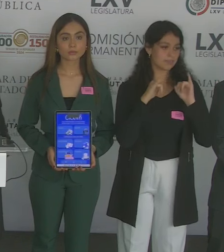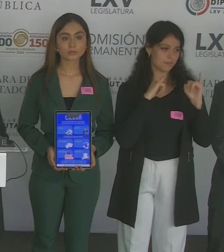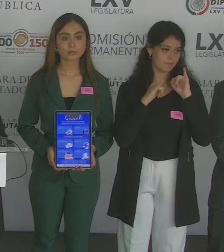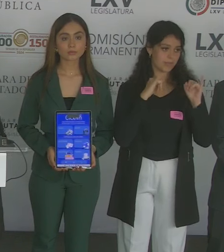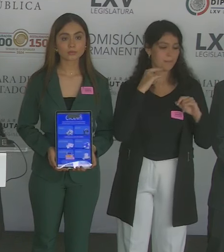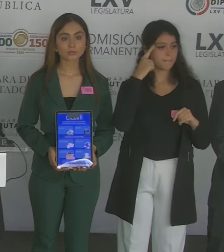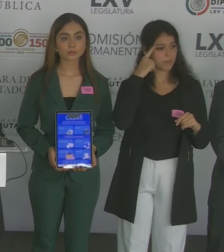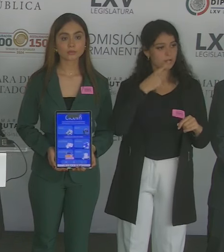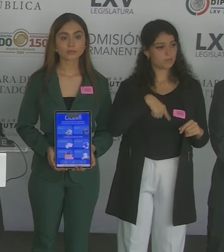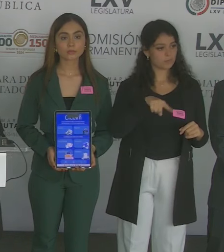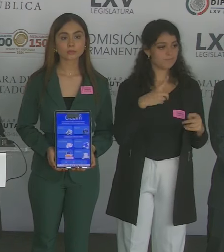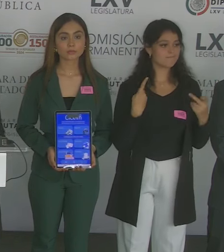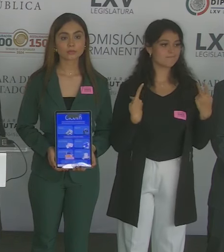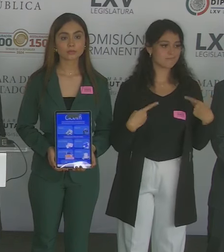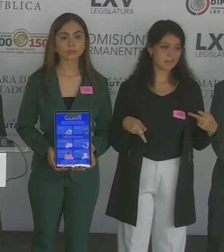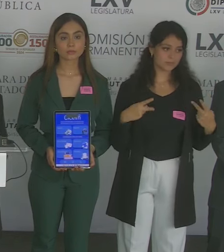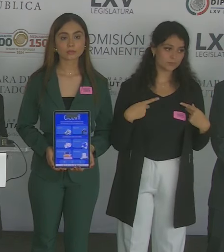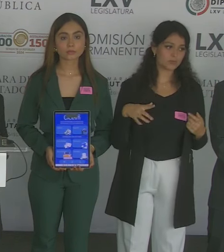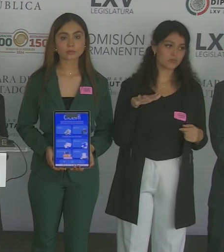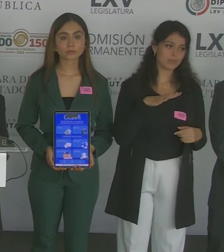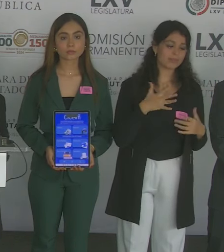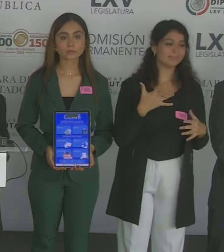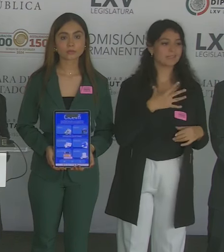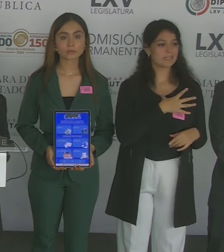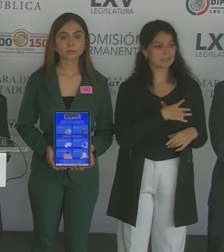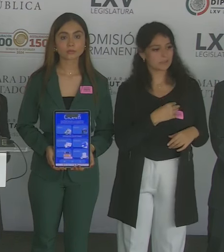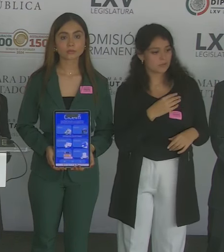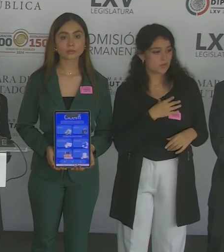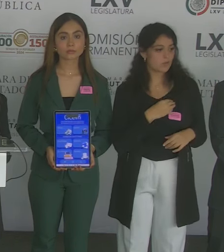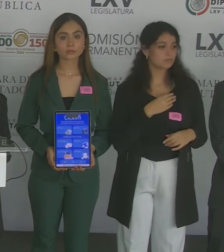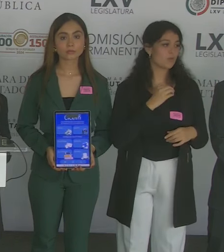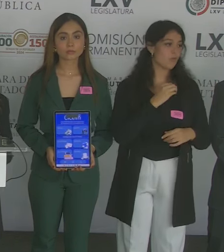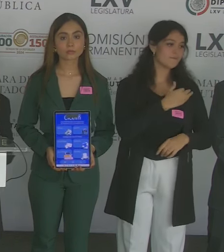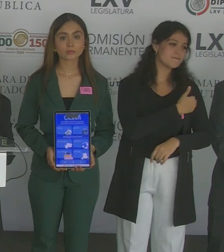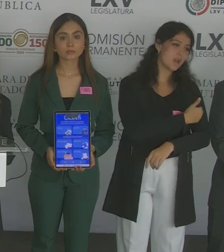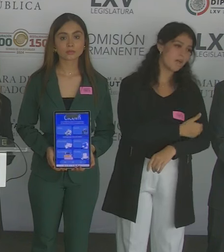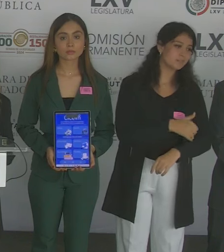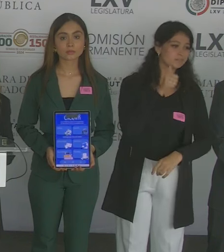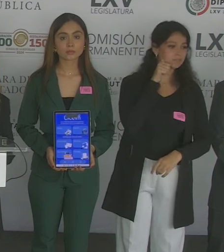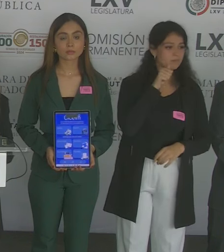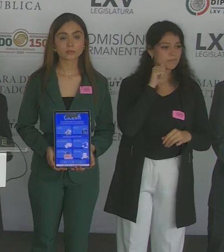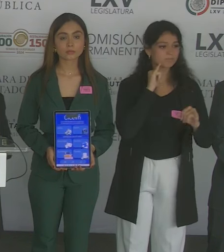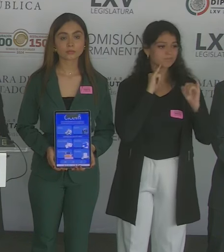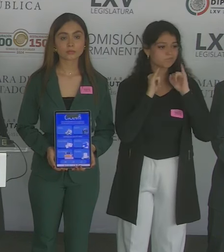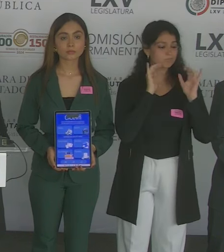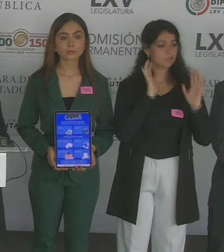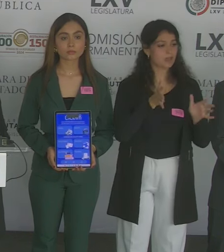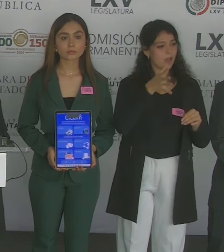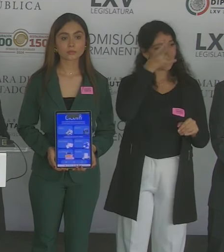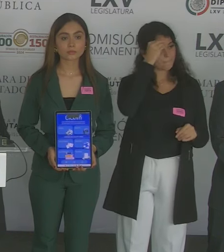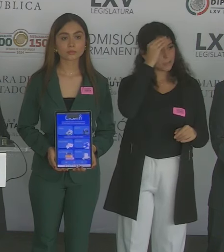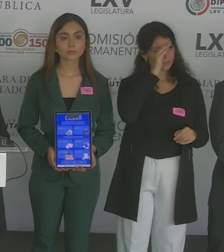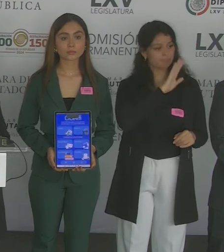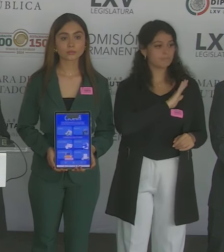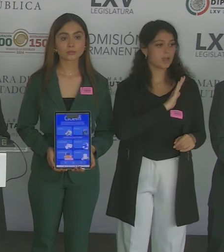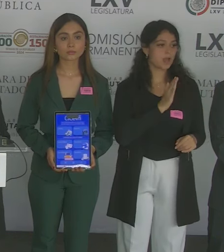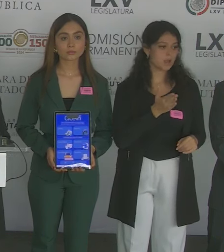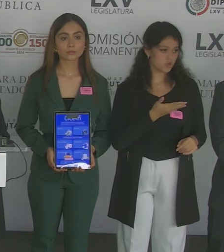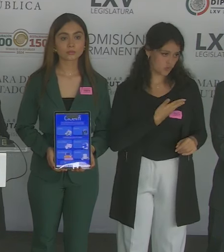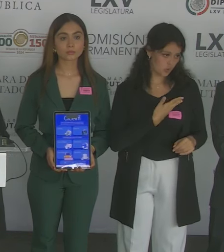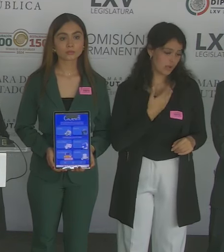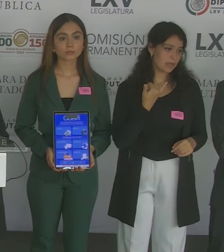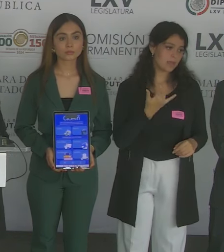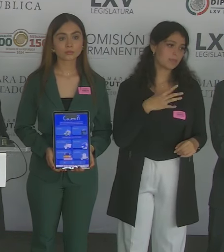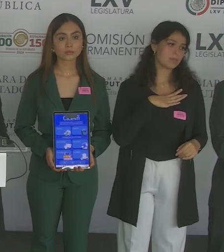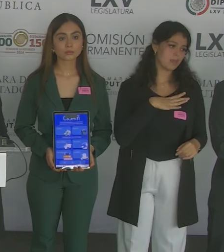personas Generalmente son sus hijos o sus familiares que ya aprendieron el español y que obtuvieron